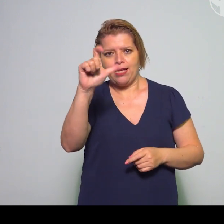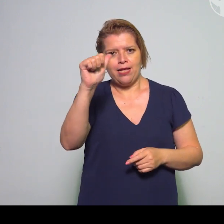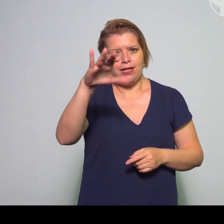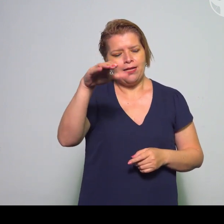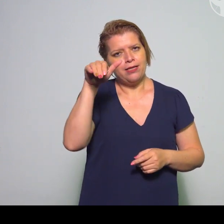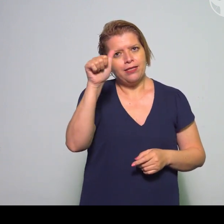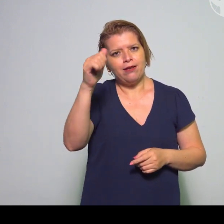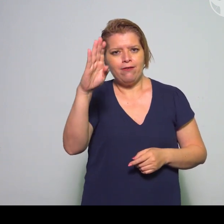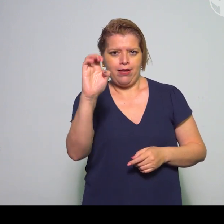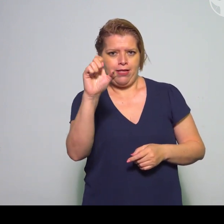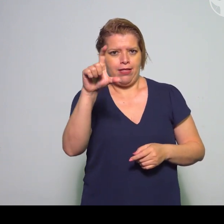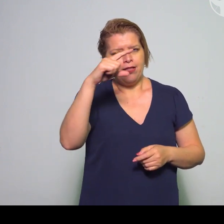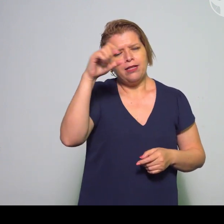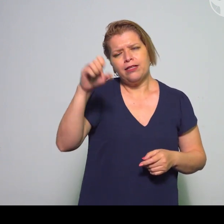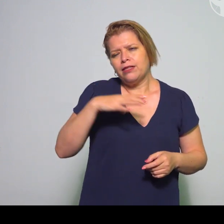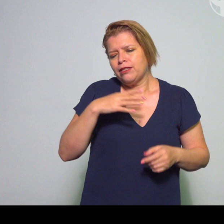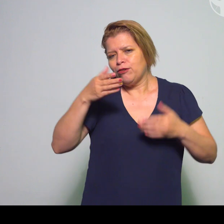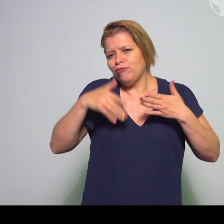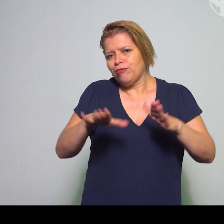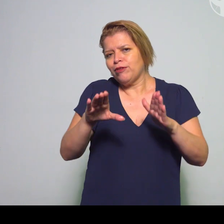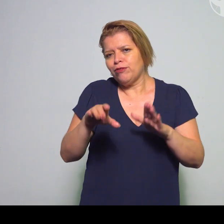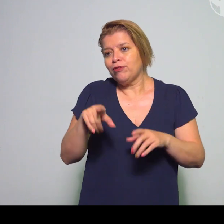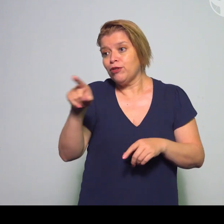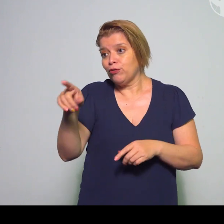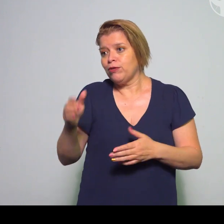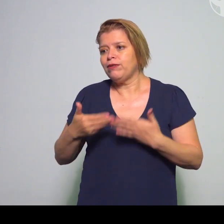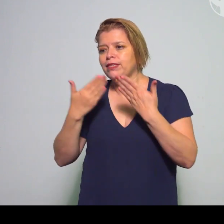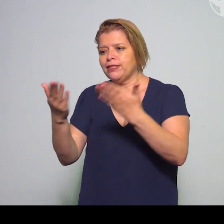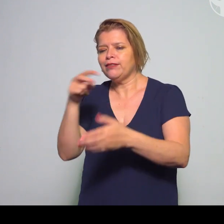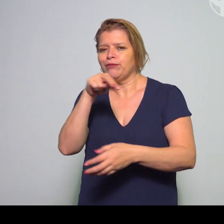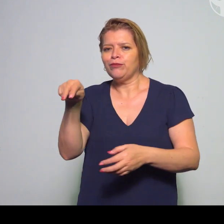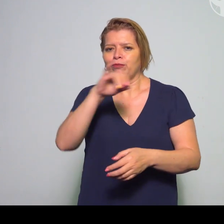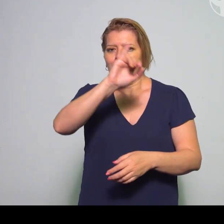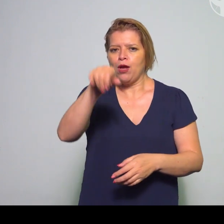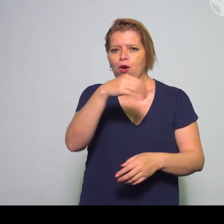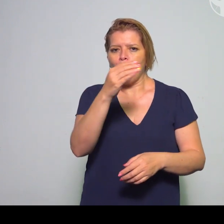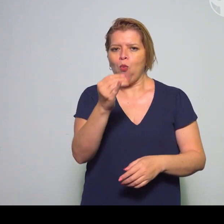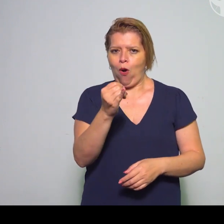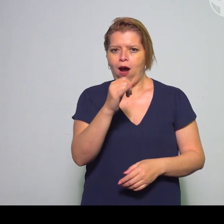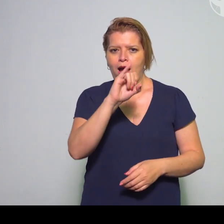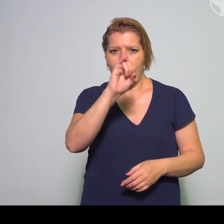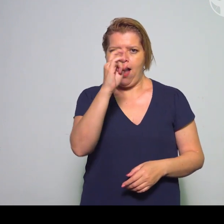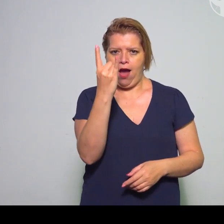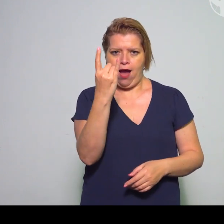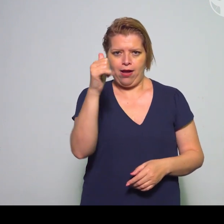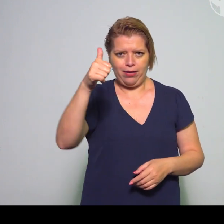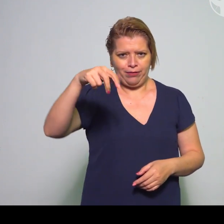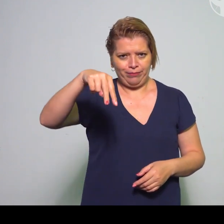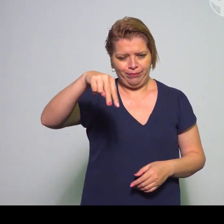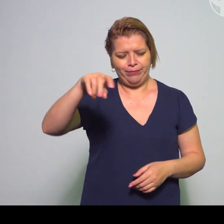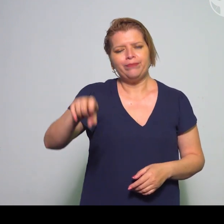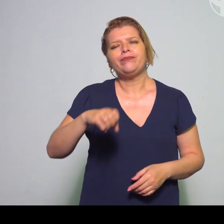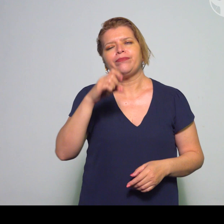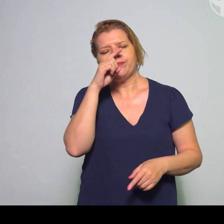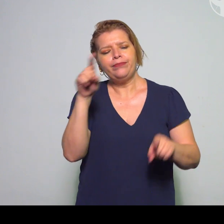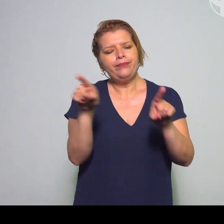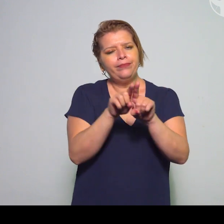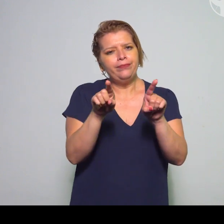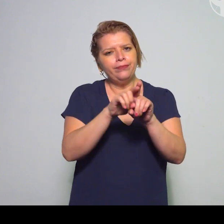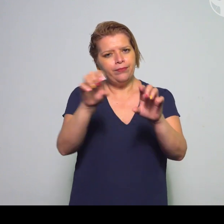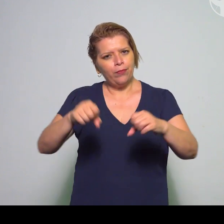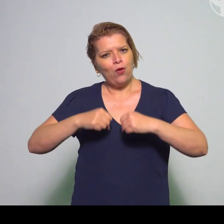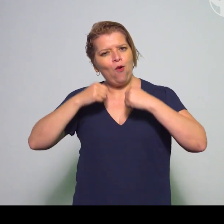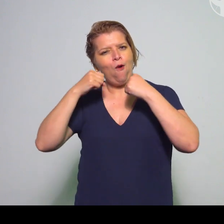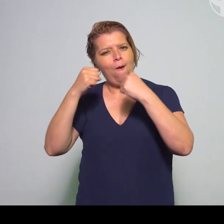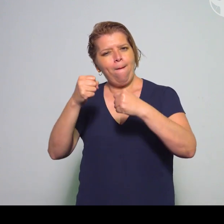te dará un hijo y le pondrás por nombre Juan. Él irá primero delante del Señor con el espíritu